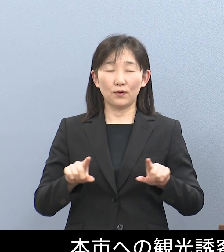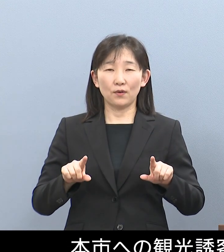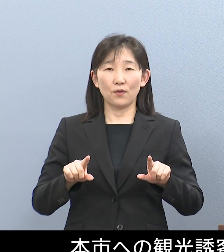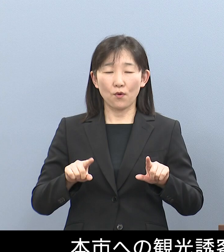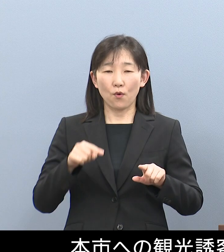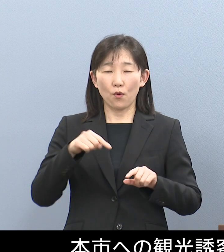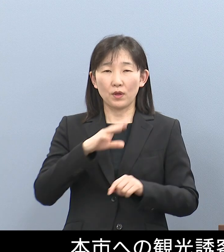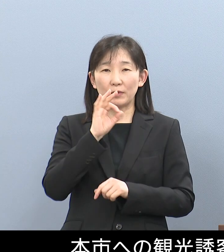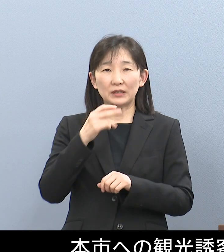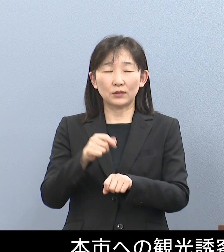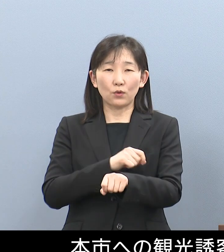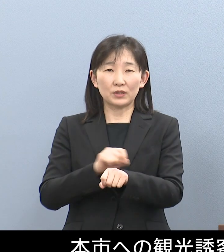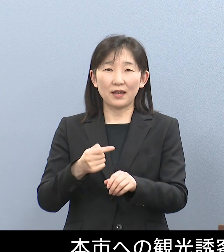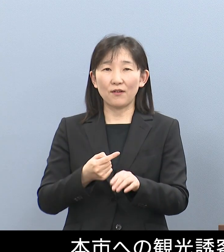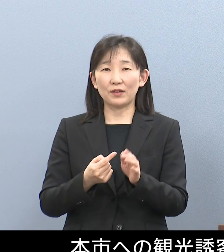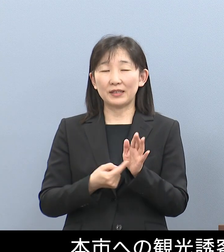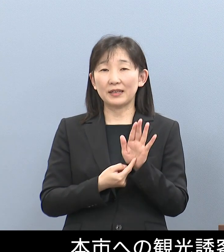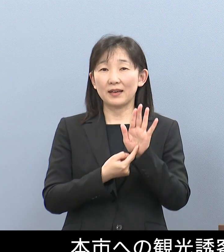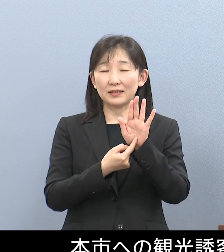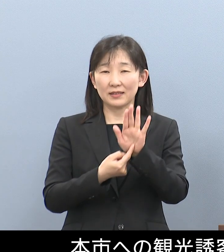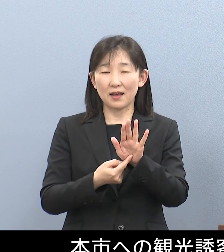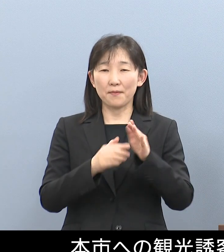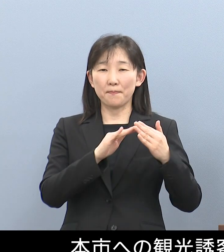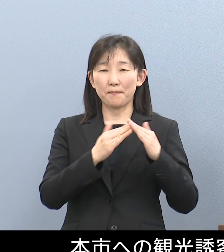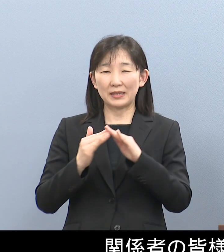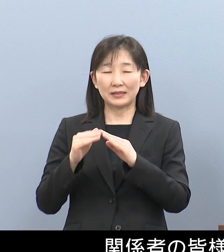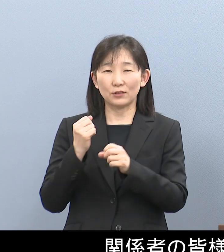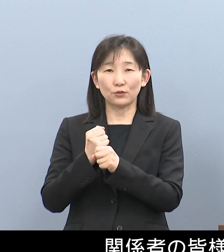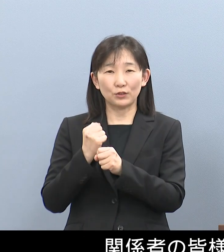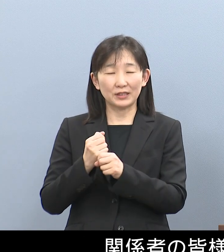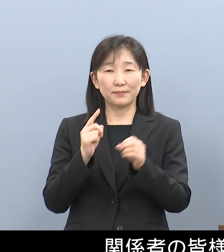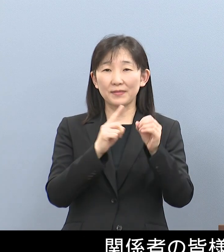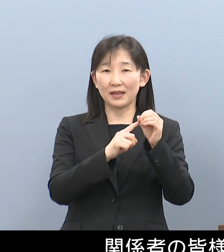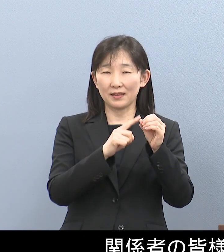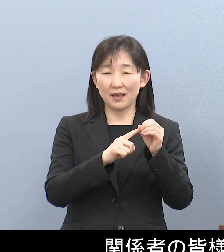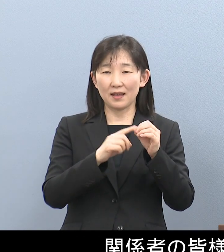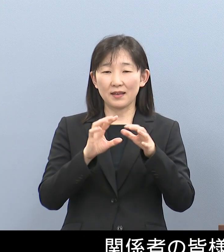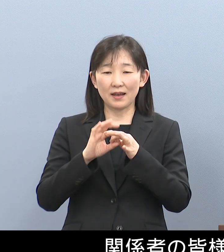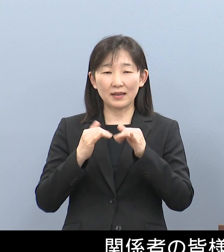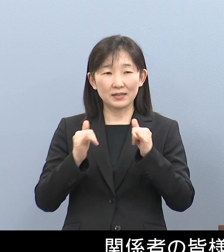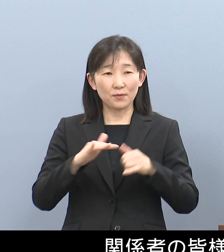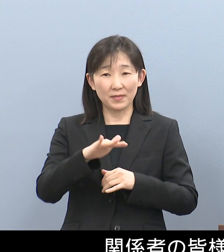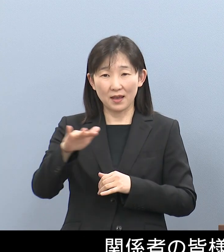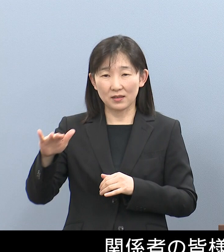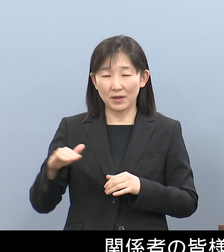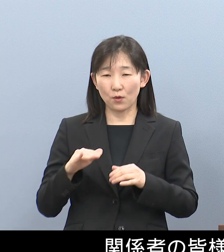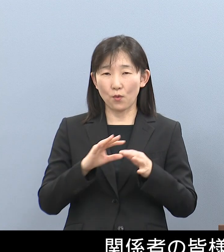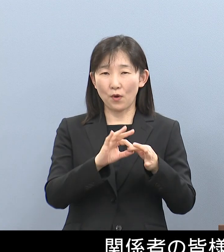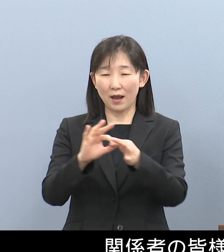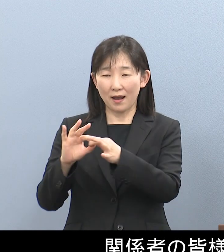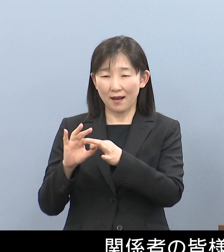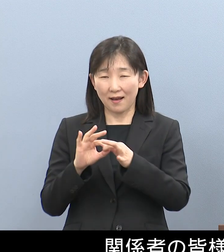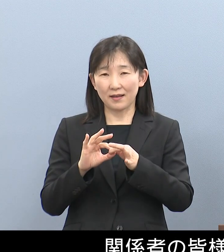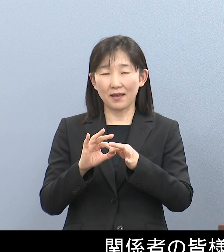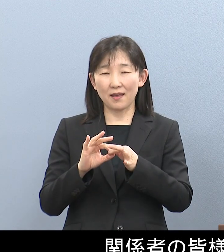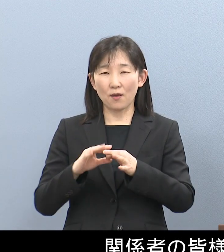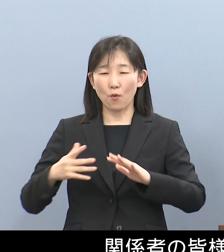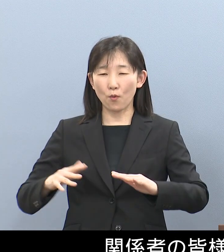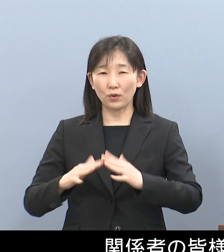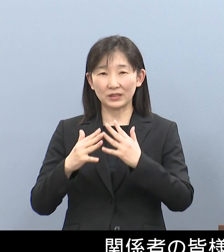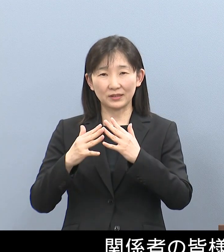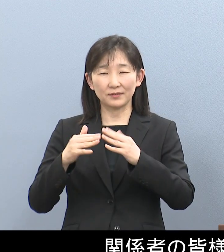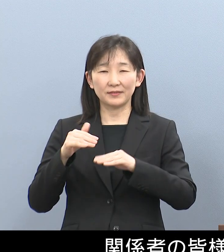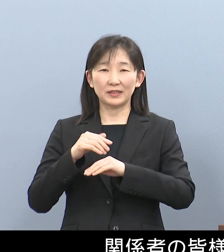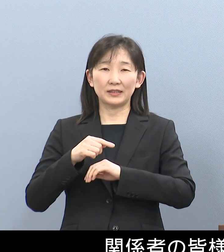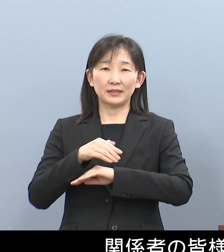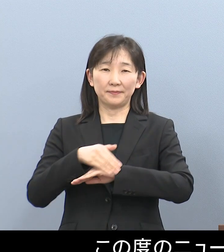市の特性を生かした今後の街づくりに向け関係者の皆様との関係構築にも取り組んでまいりたいと考え